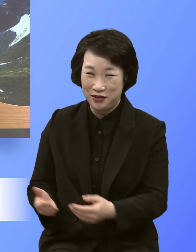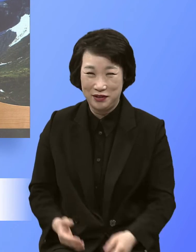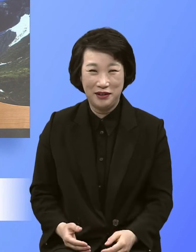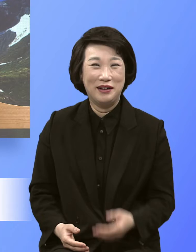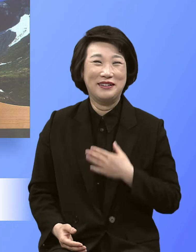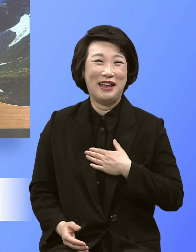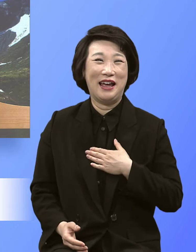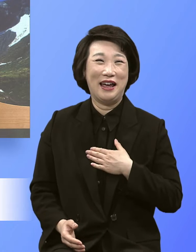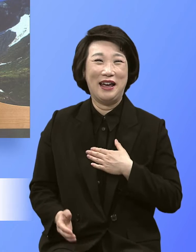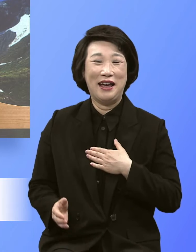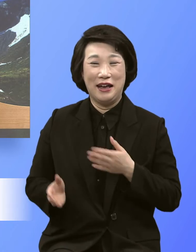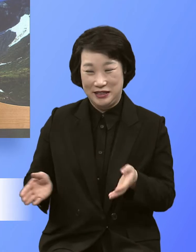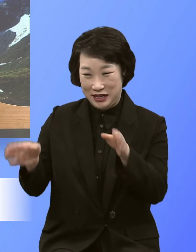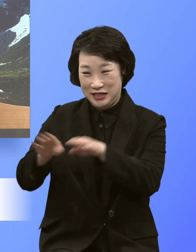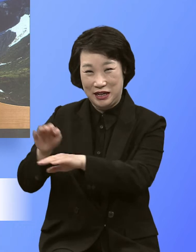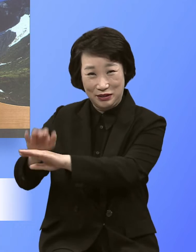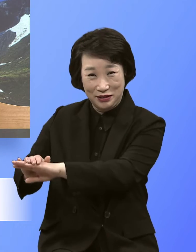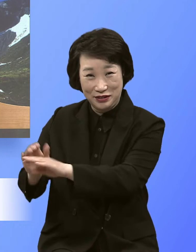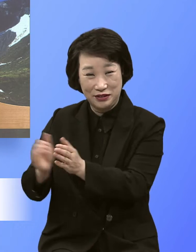또 며칠 전에